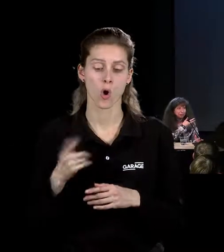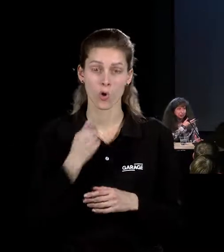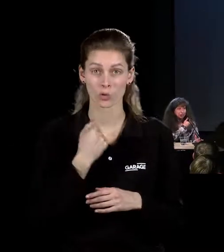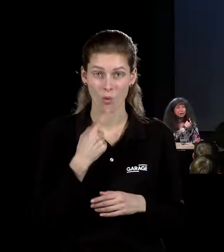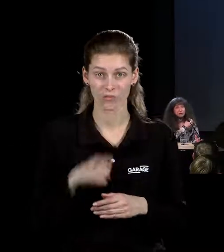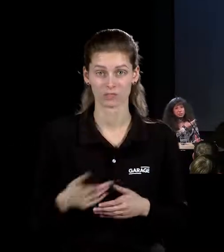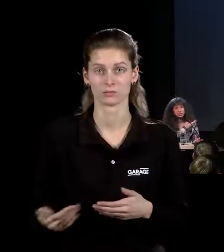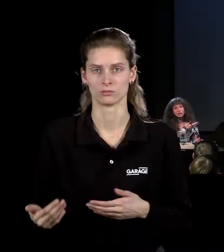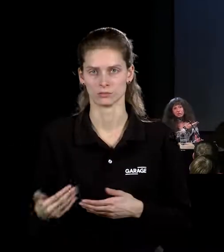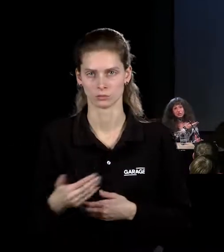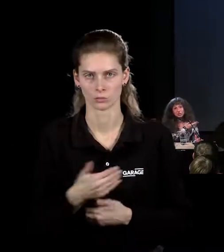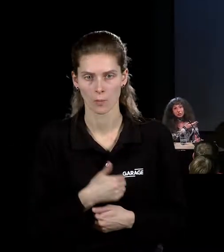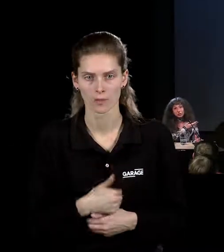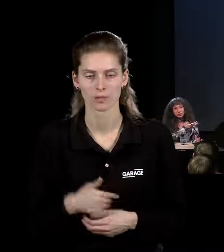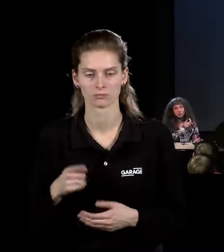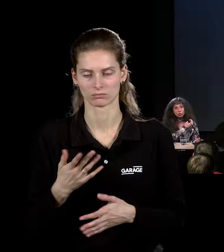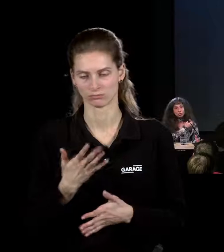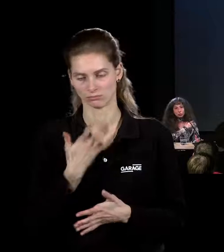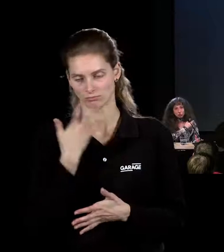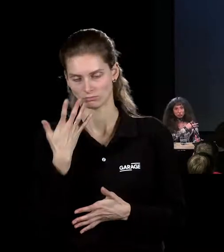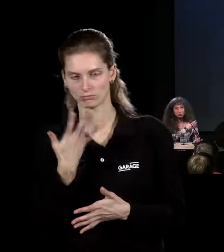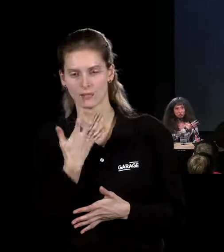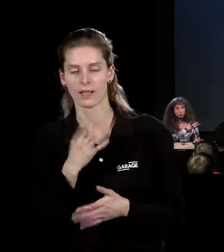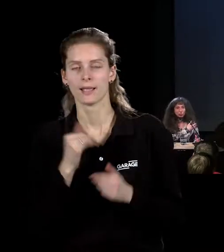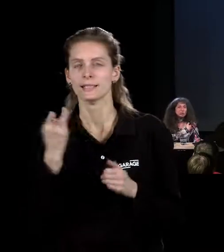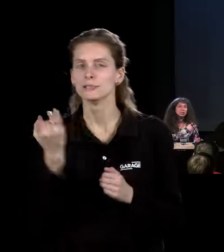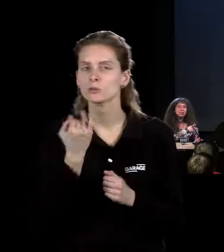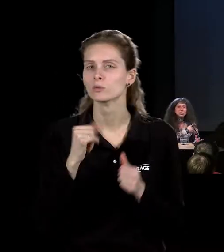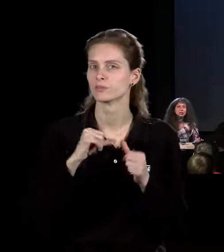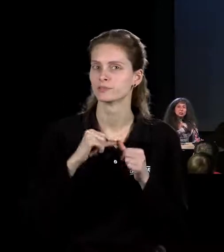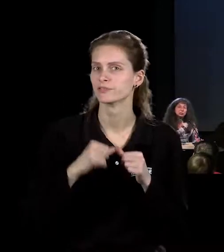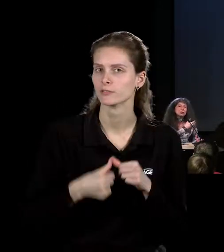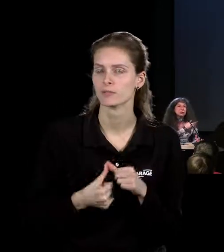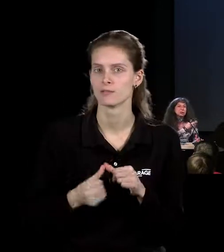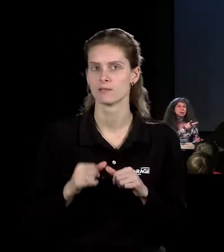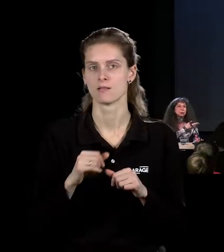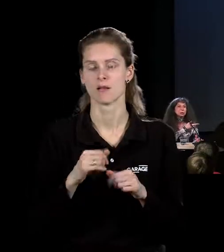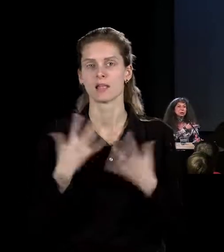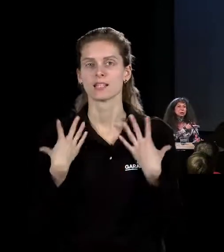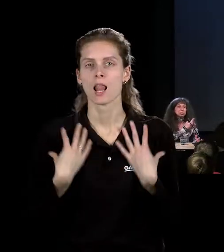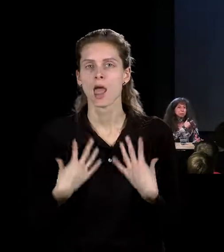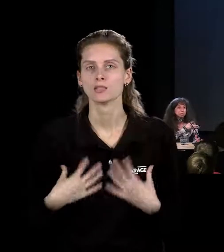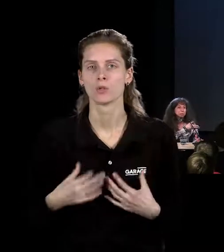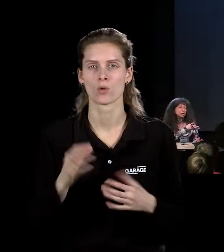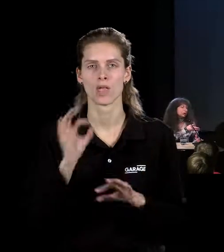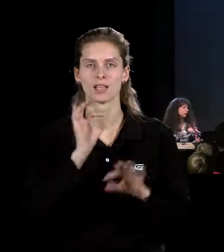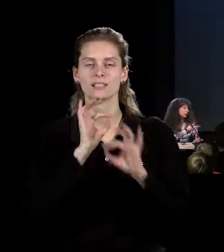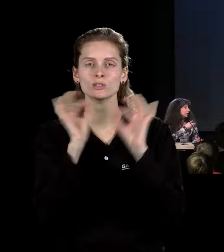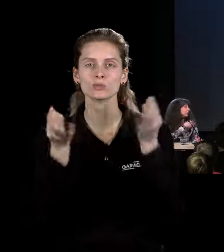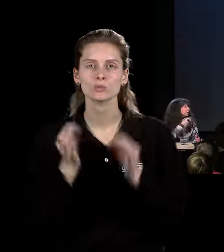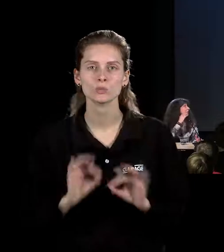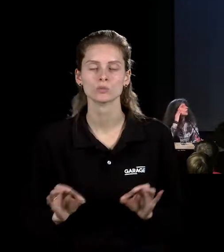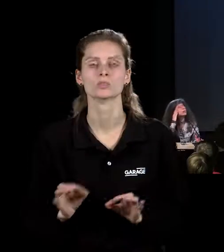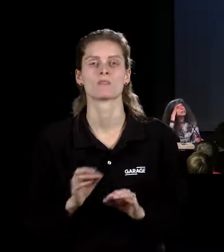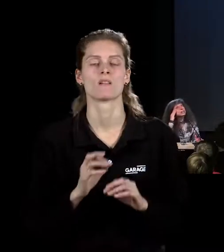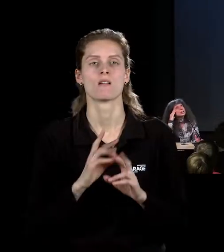которая опять-таки издавала запах. Это всегда история, это вот такое радикальное искусство, телесное искусство, и в варианте